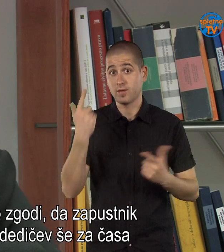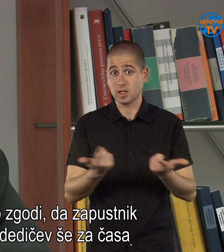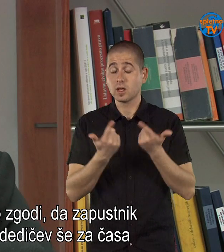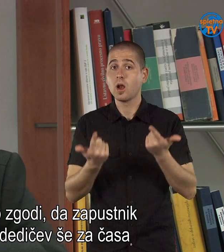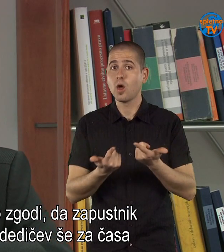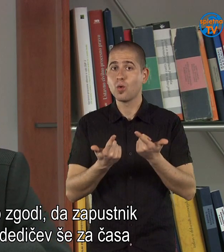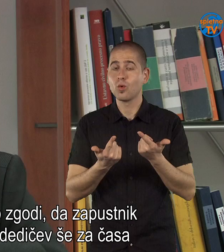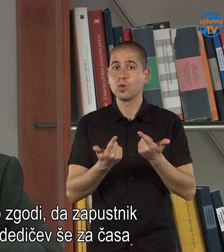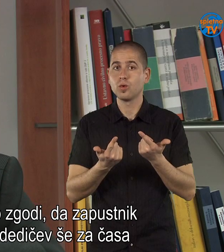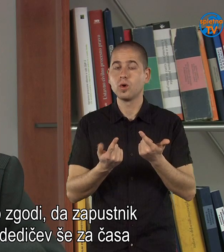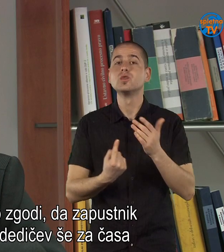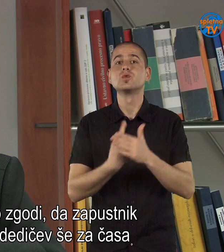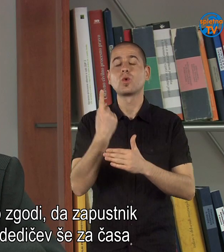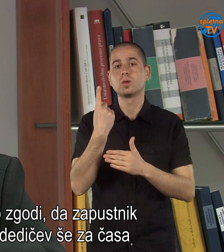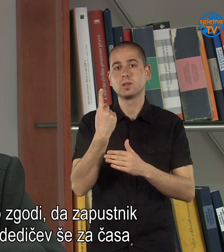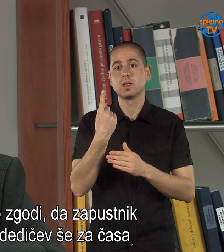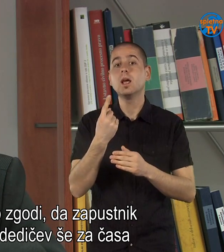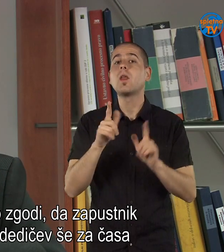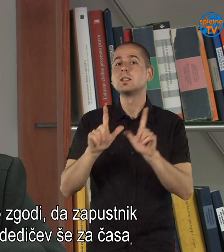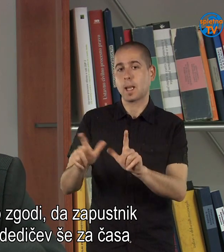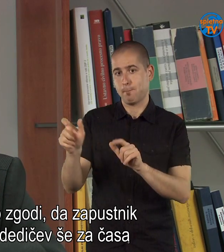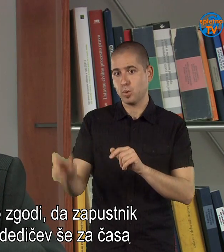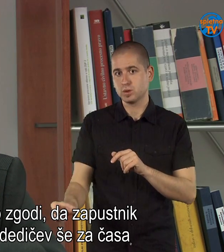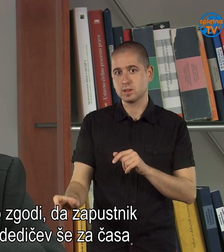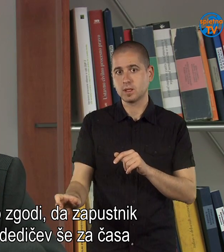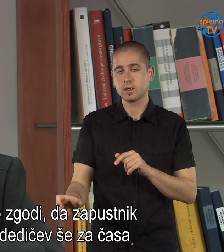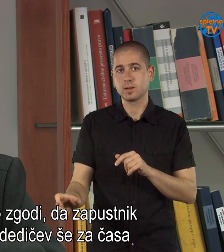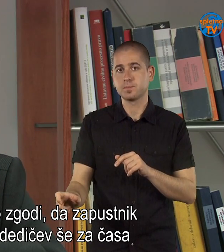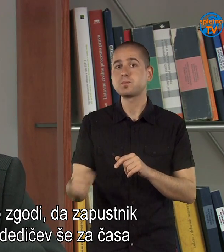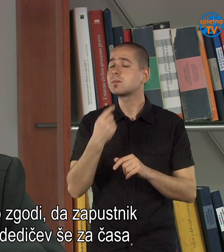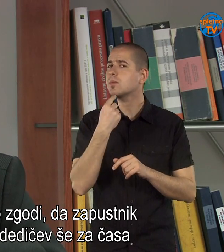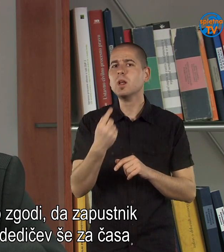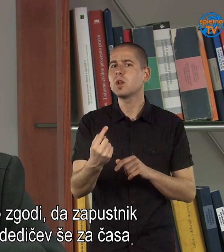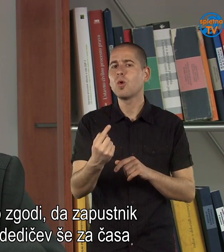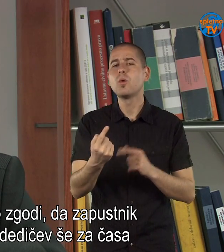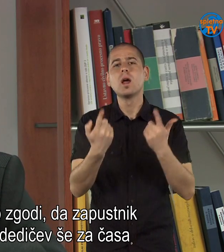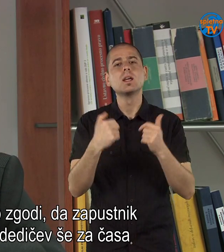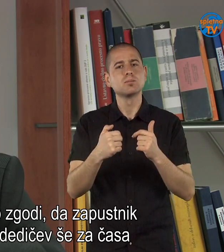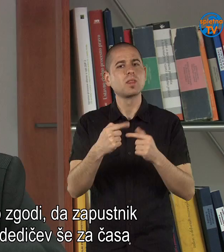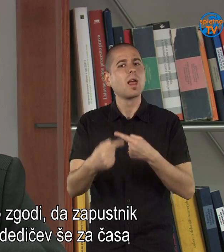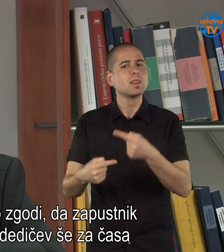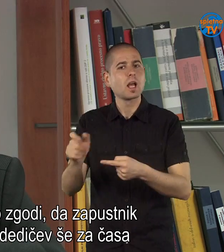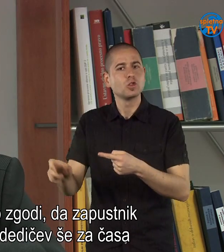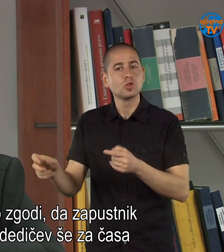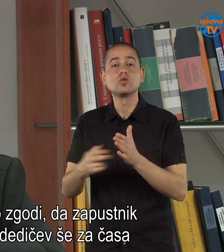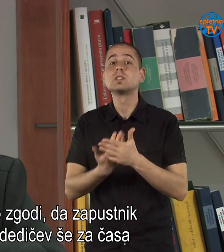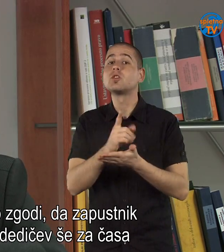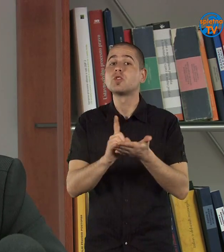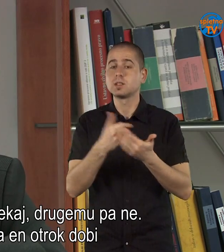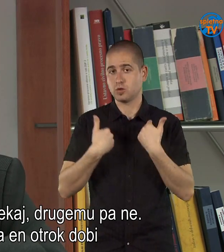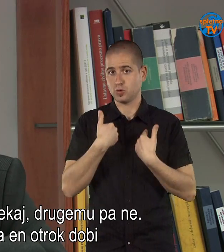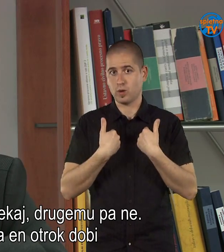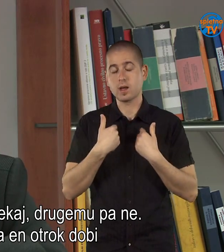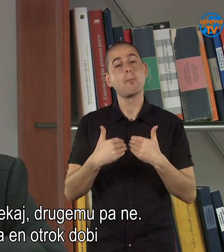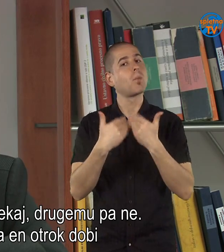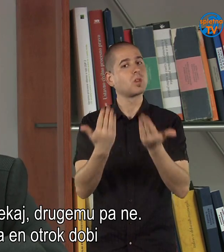Seveda se lahko zgodi, da zapustnik nekomu izmed dedičev še za časa